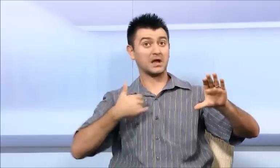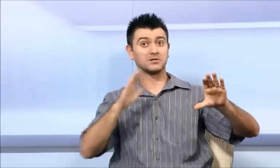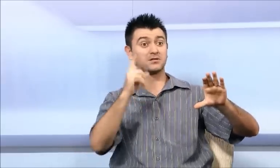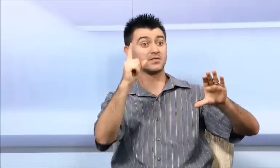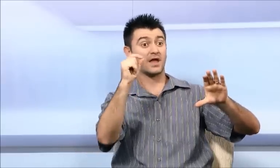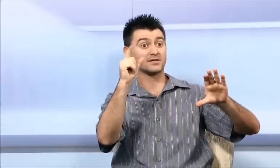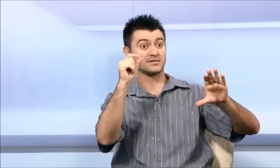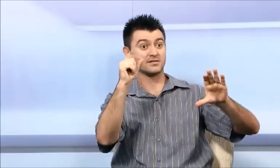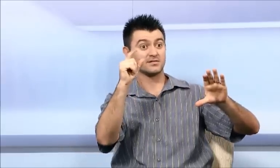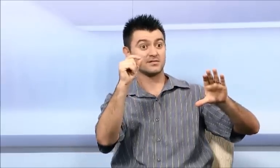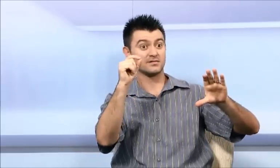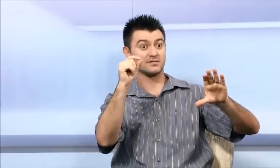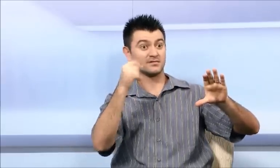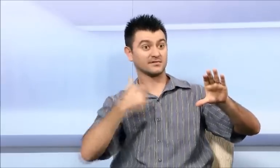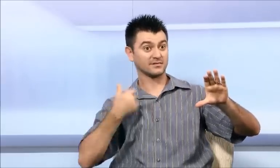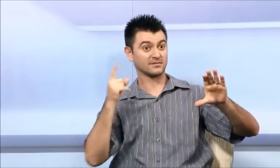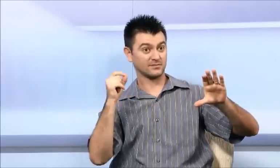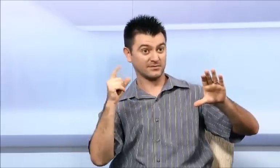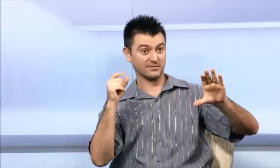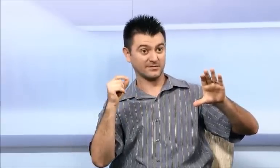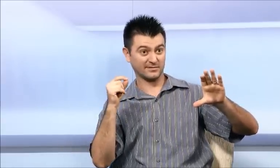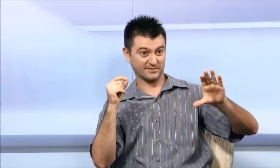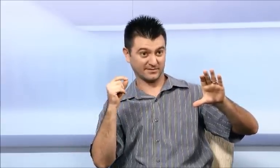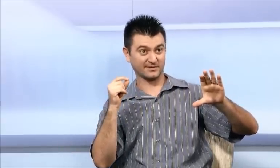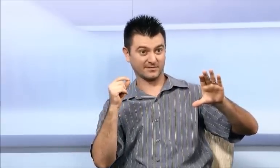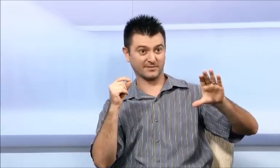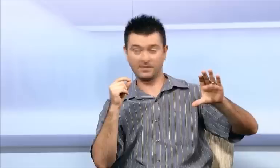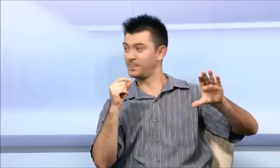para ele. Ele tinha mais ou menos 10 anos